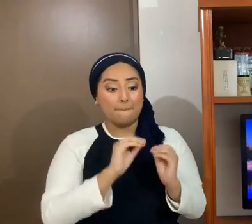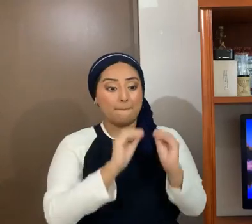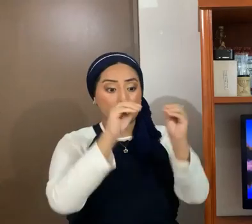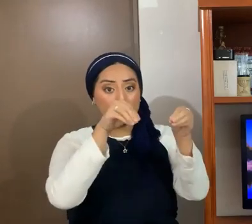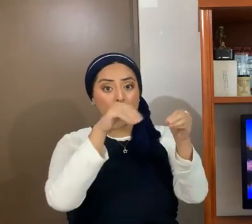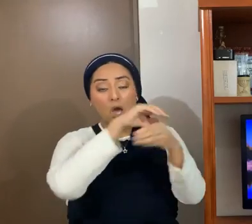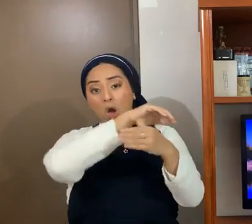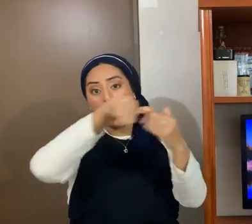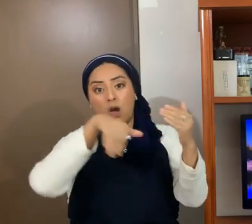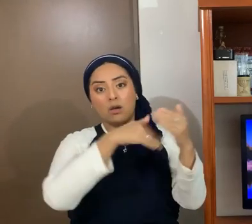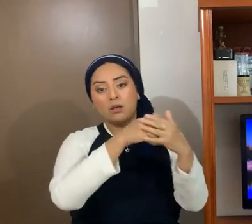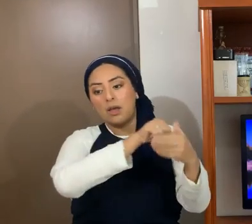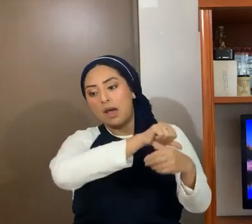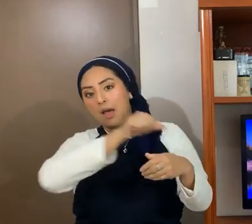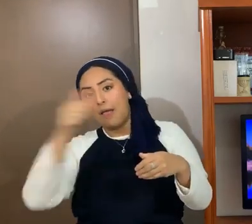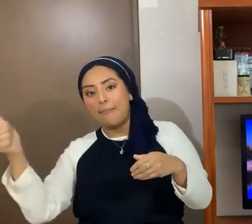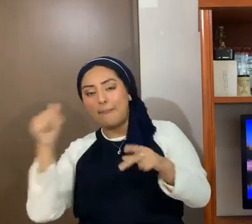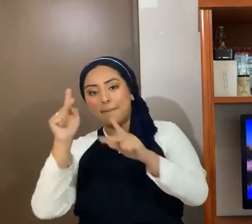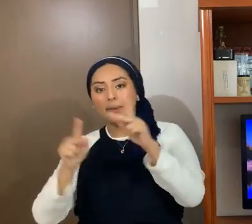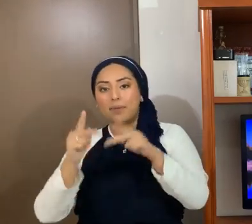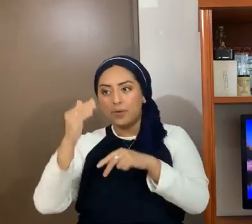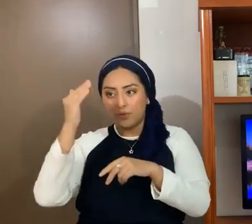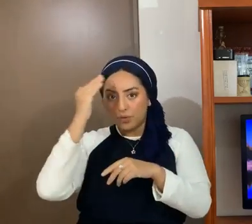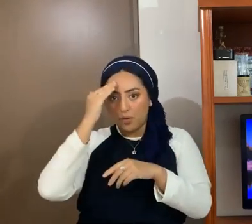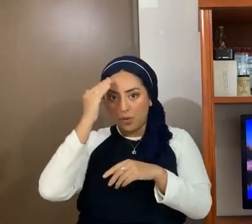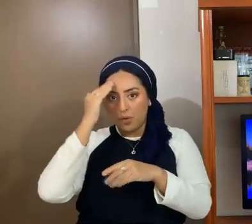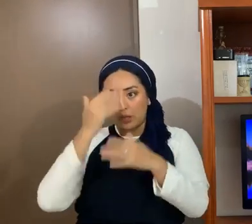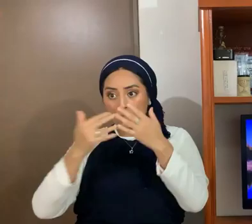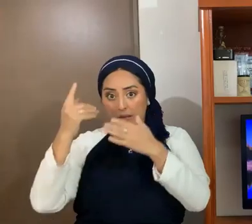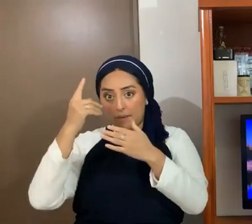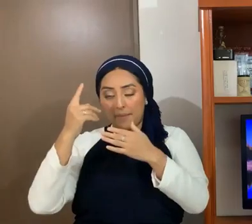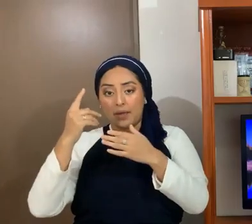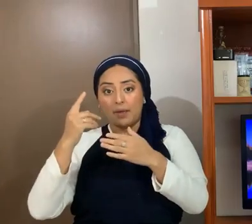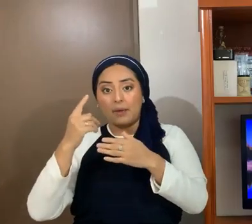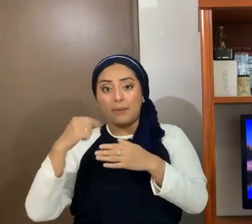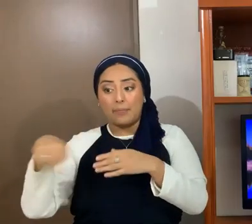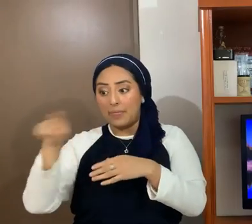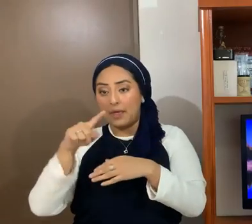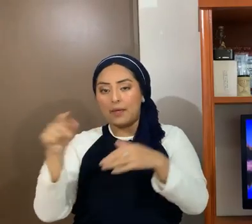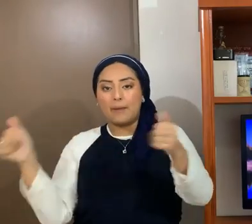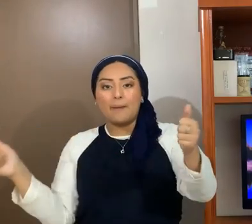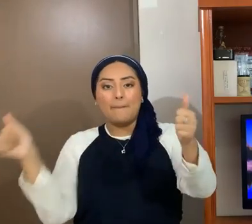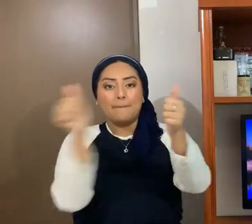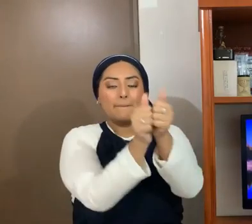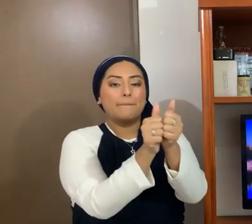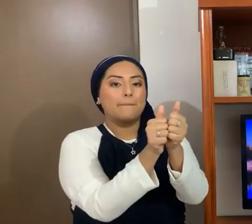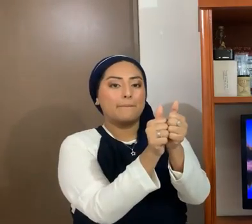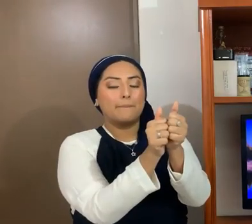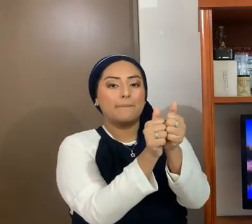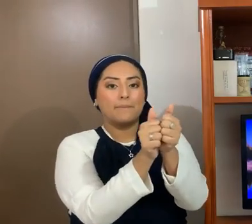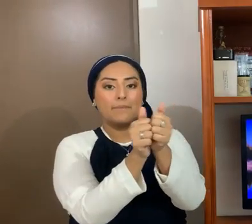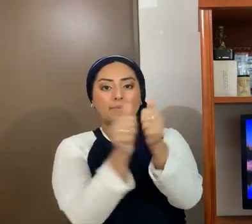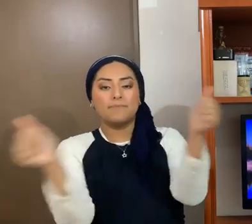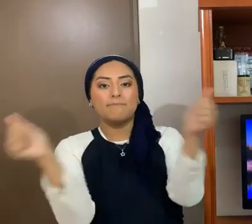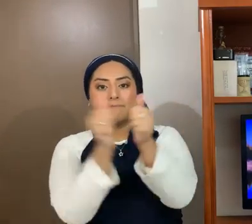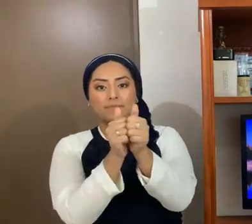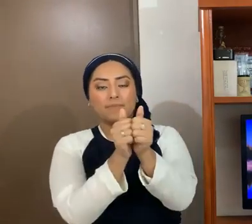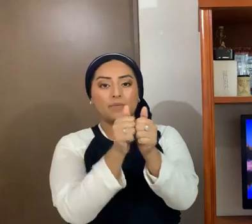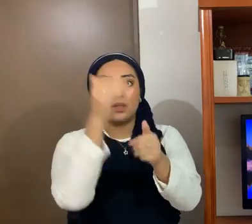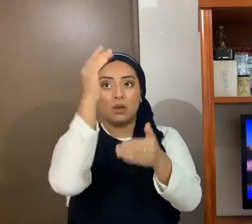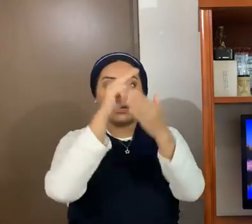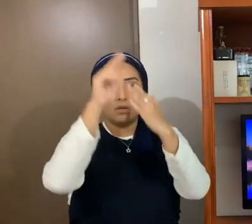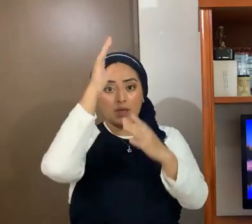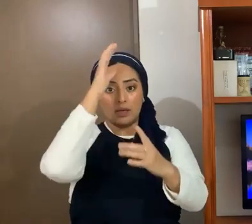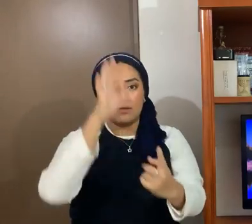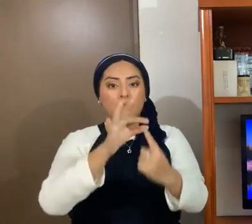y todos los demás que sabían algo o que podían ayudar, se unieron a ese liderazgo. El Eterno